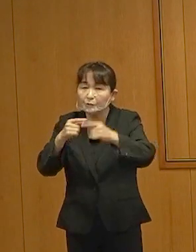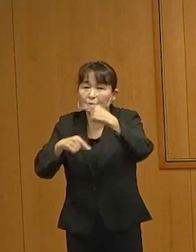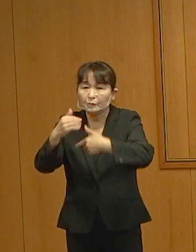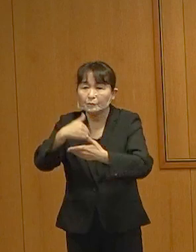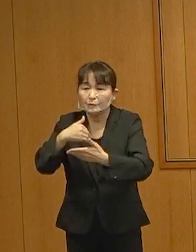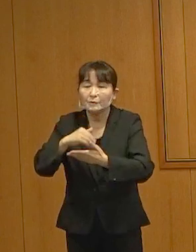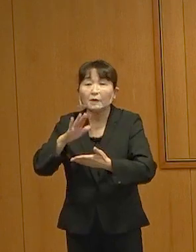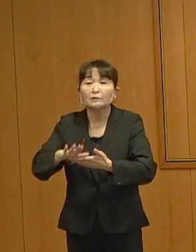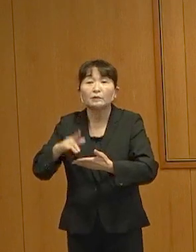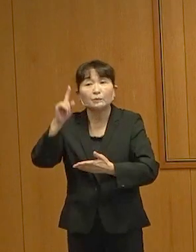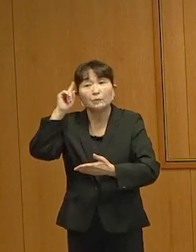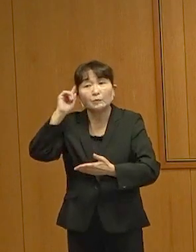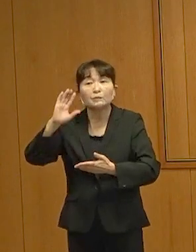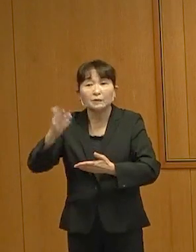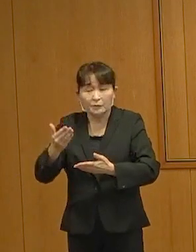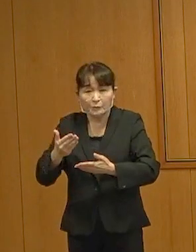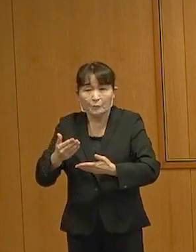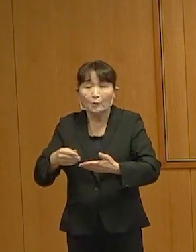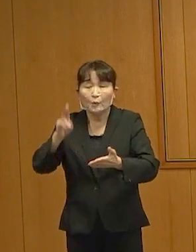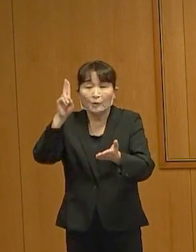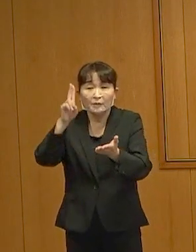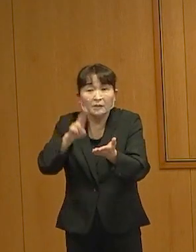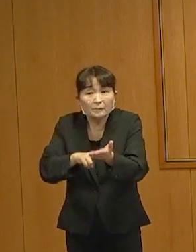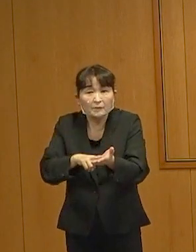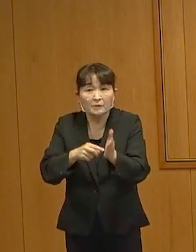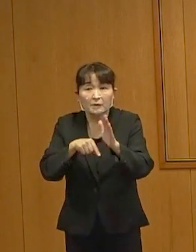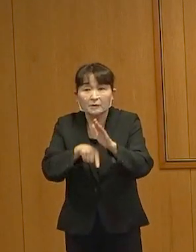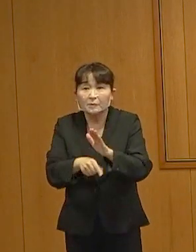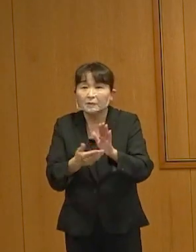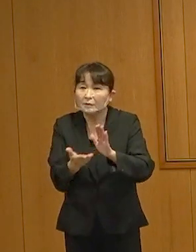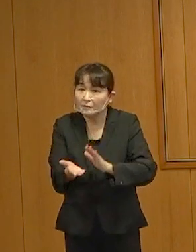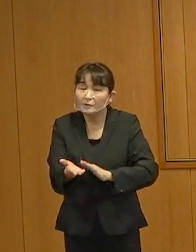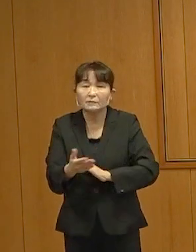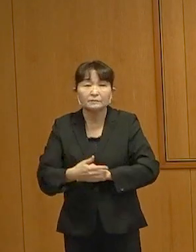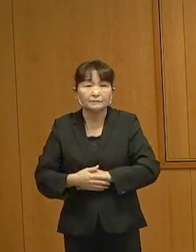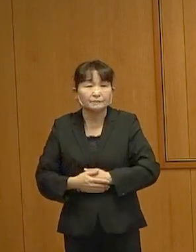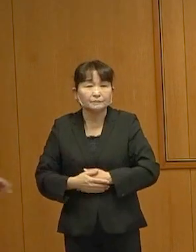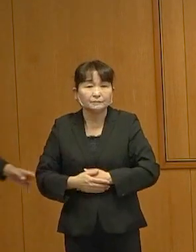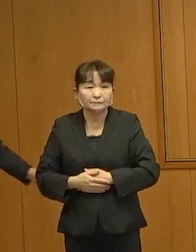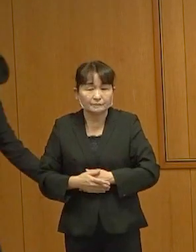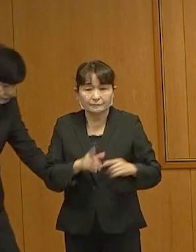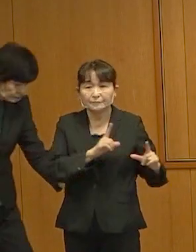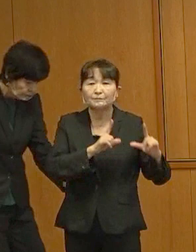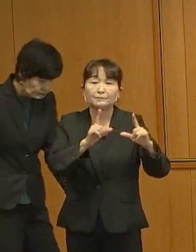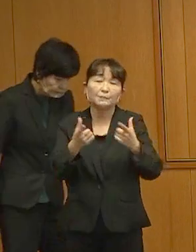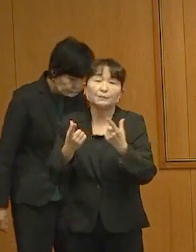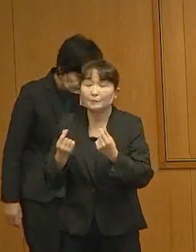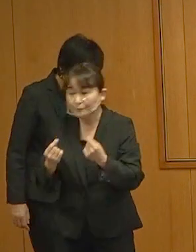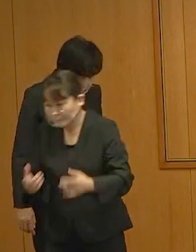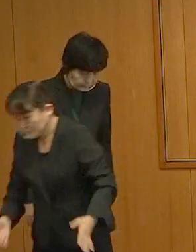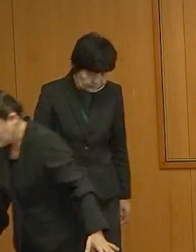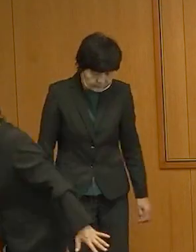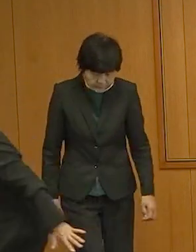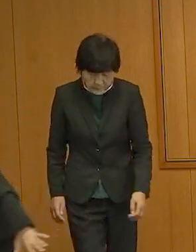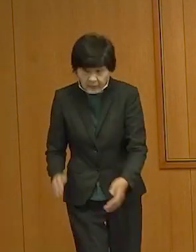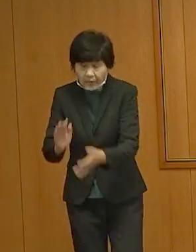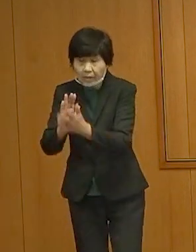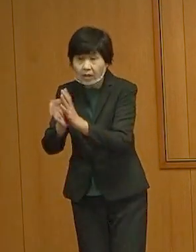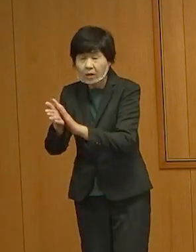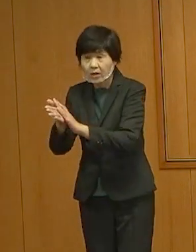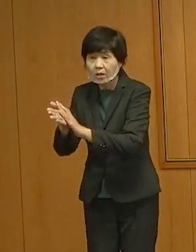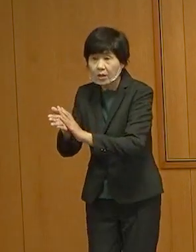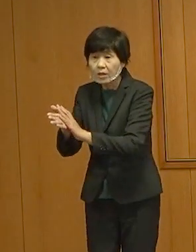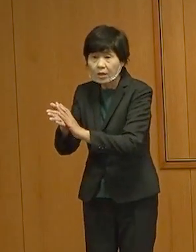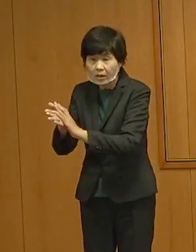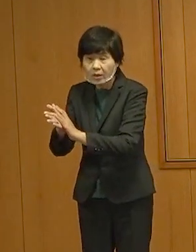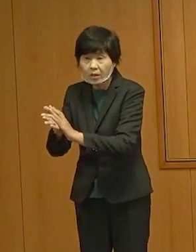方針固まったっていうことでよろしいんでしょうか。 はい。一応、県の方から要請があって、宮崎市にぜひ設